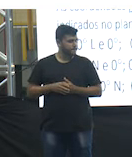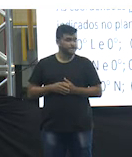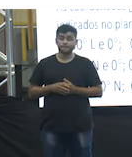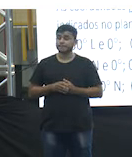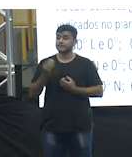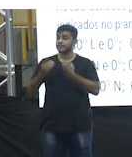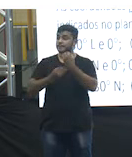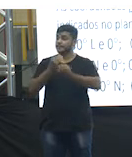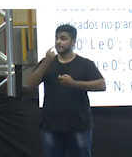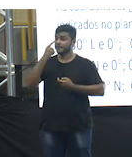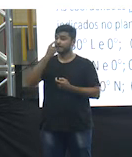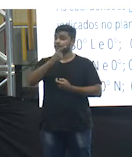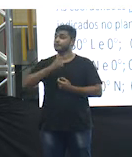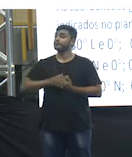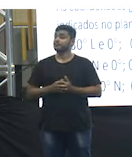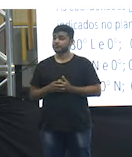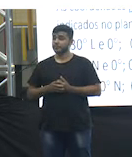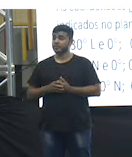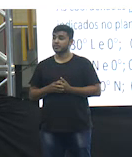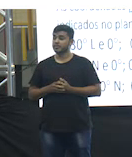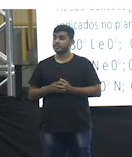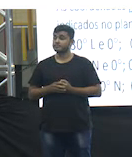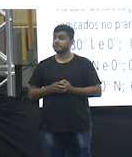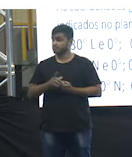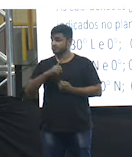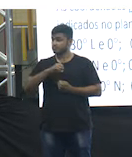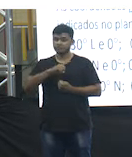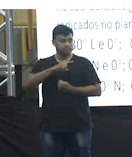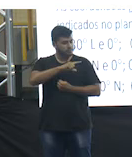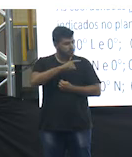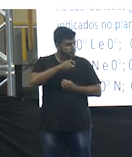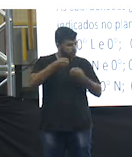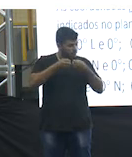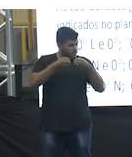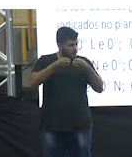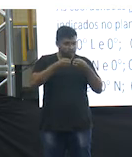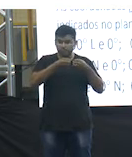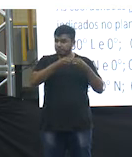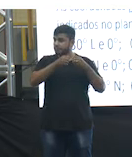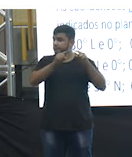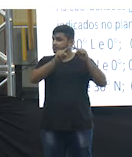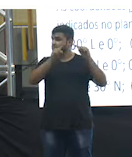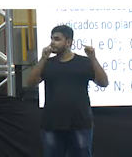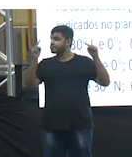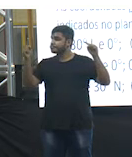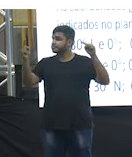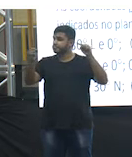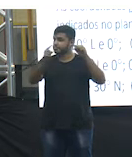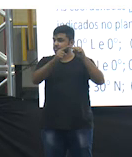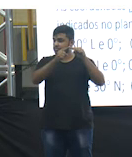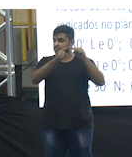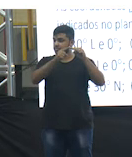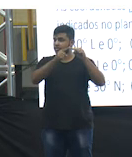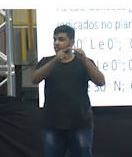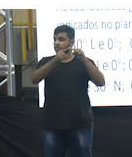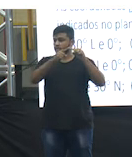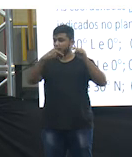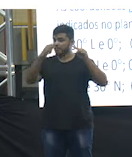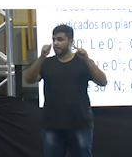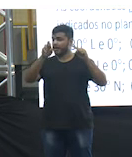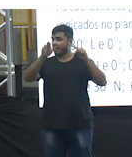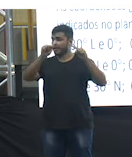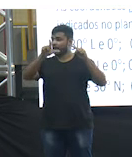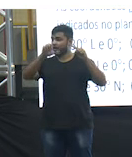1. Qual é o paralelo que passa sobre o ponto 1? Paralelo é a linhazinha na horizontal, linha